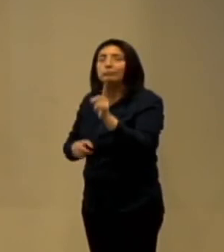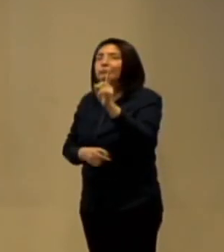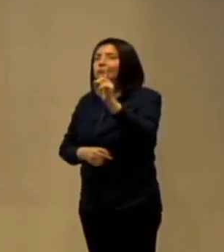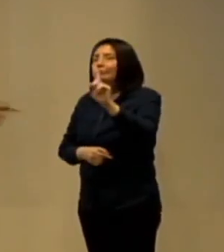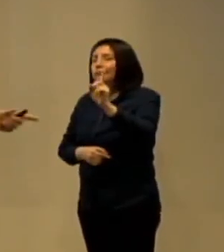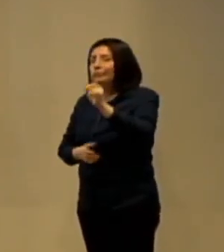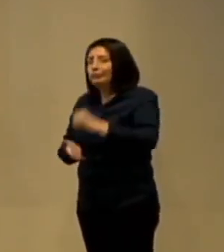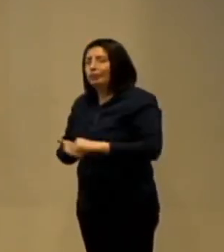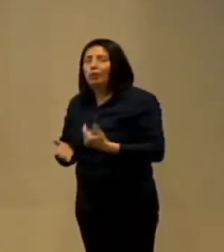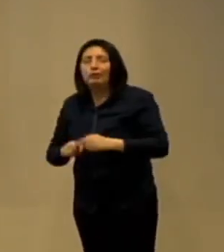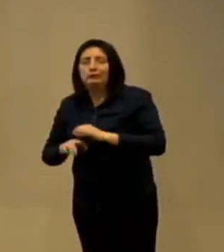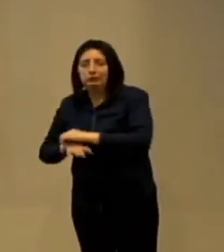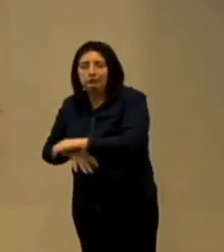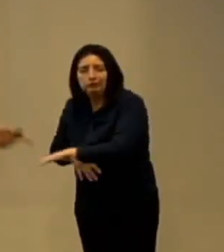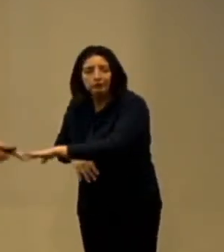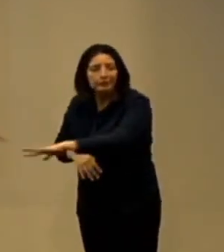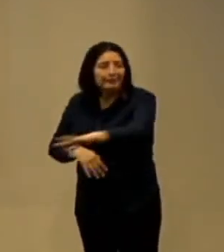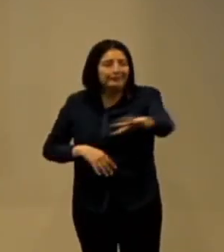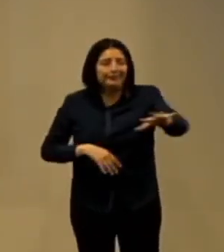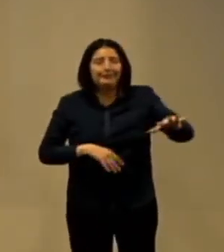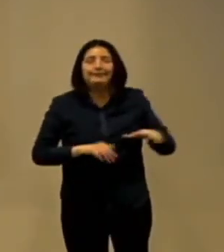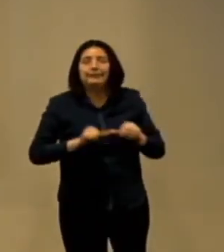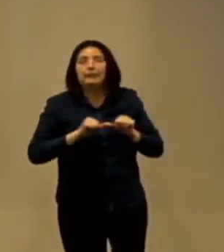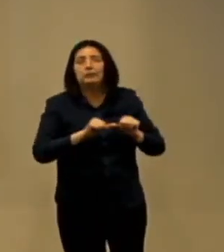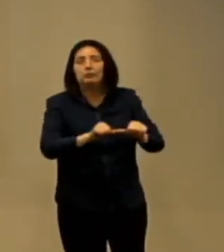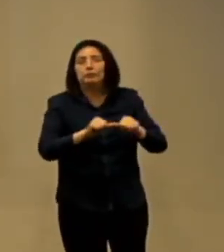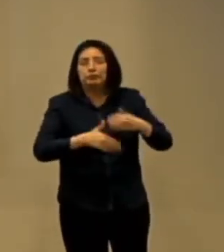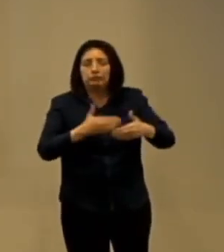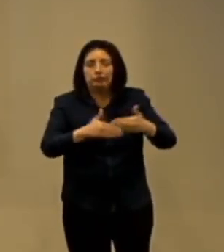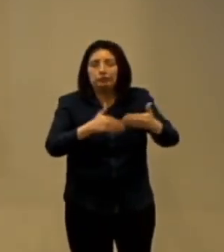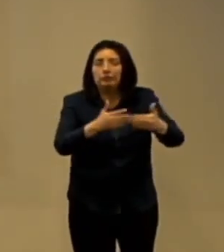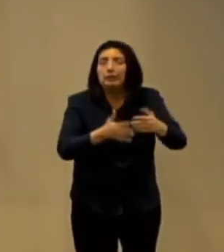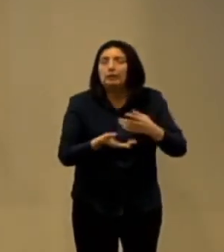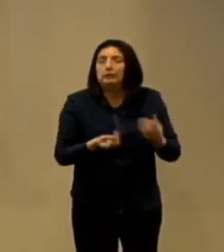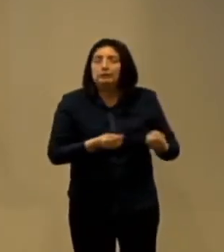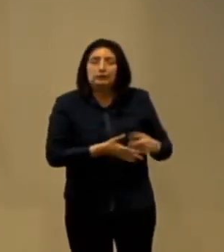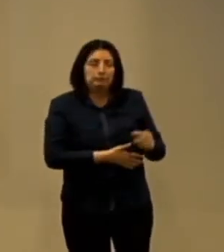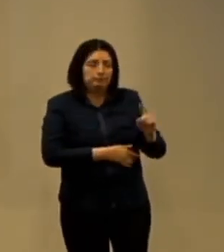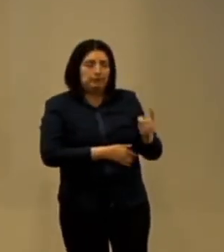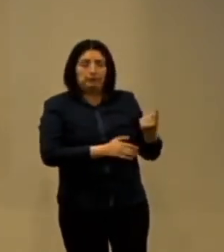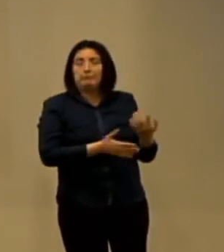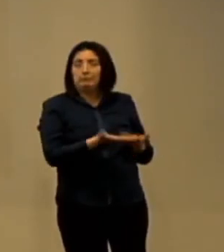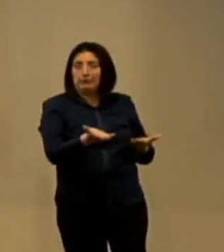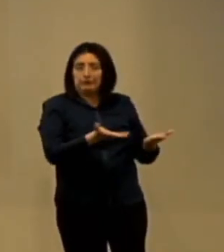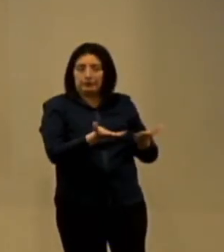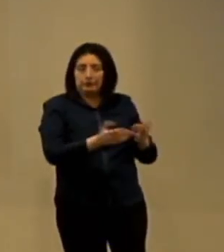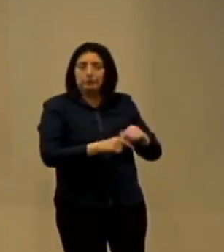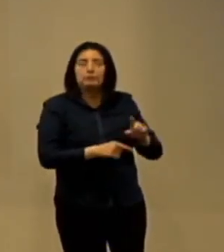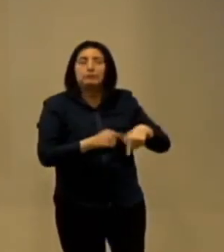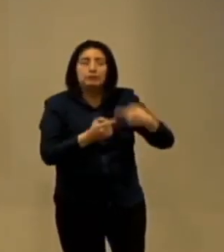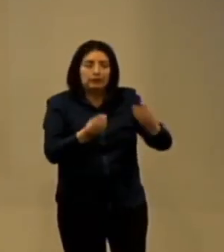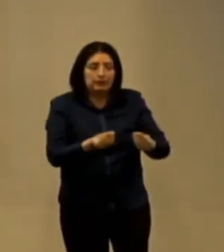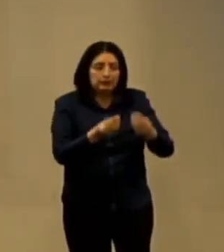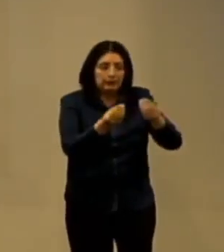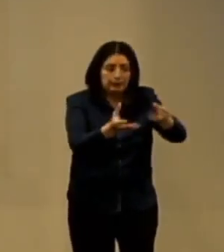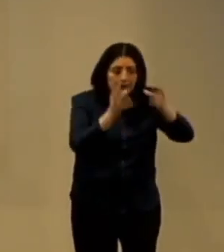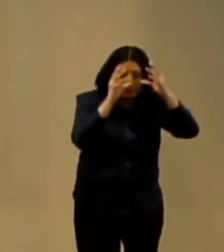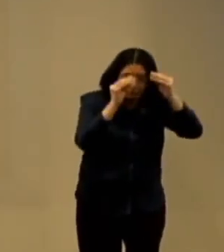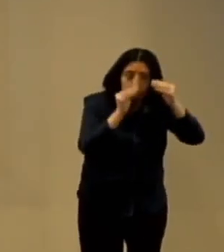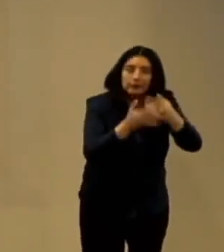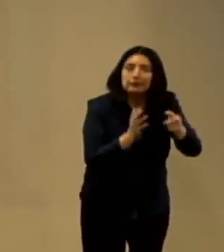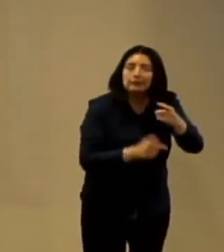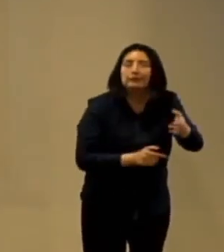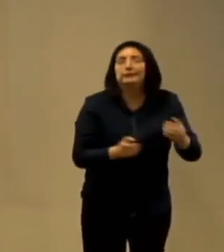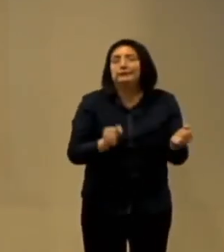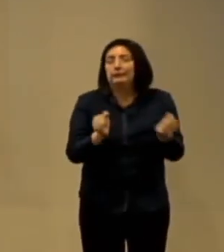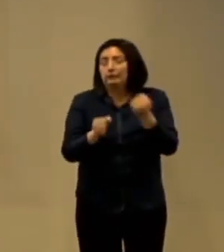es sistémico, holístico, y habla de la continuidad. El punto de entrada es el primer nivel, pero hay que dar capacidades. Y eso significa trabajar